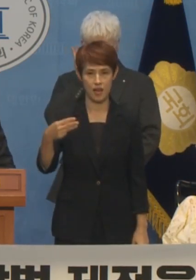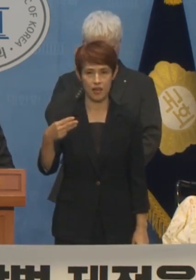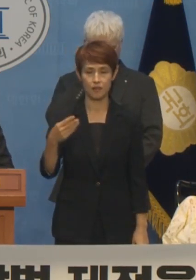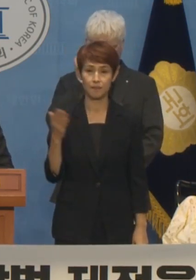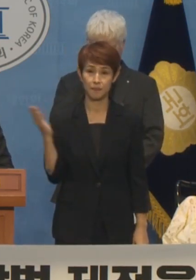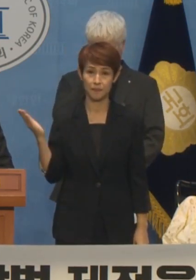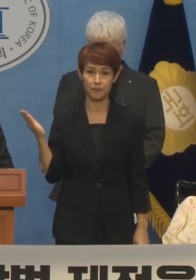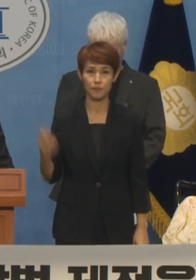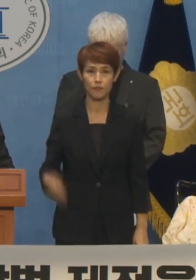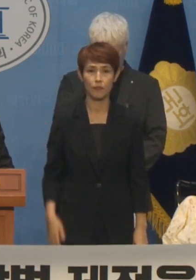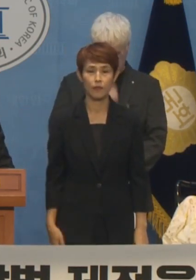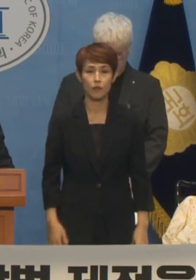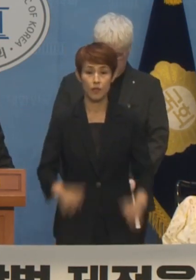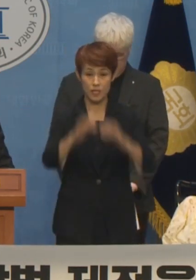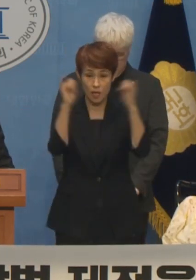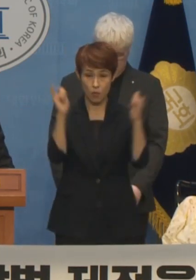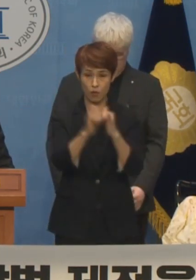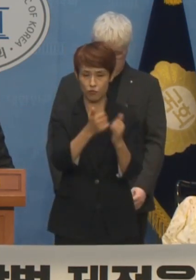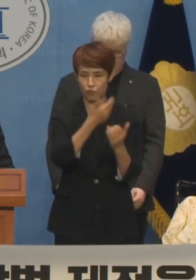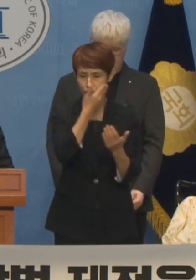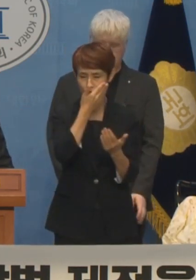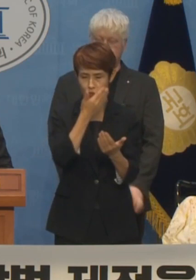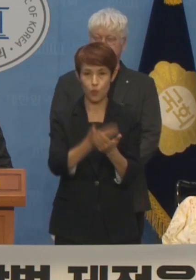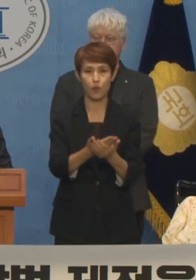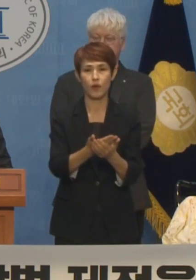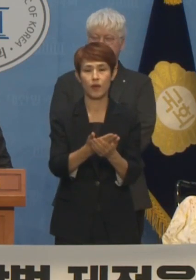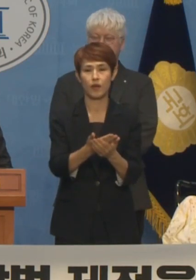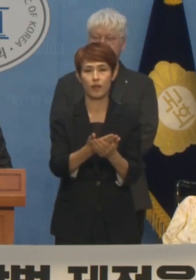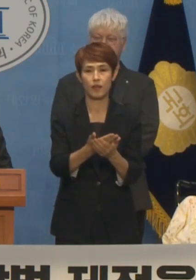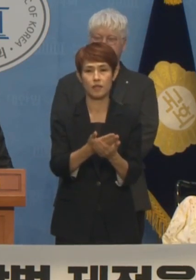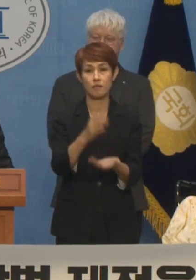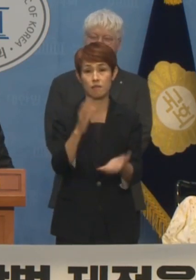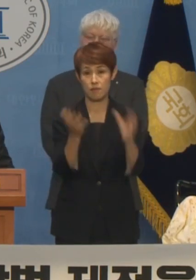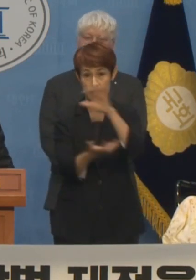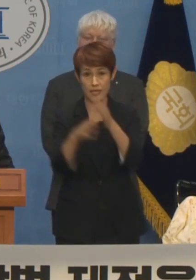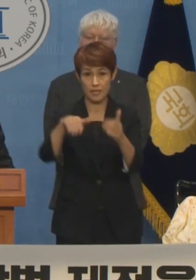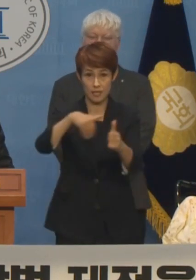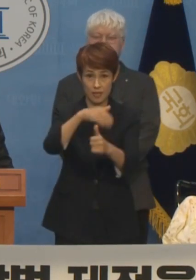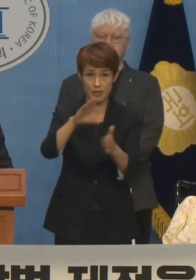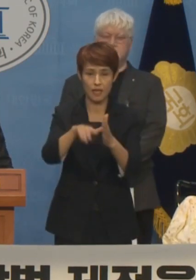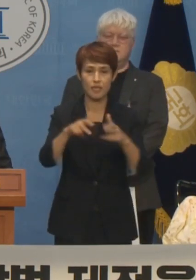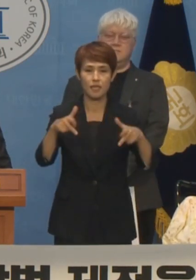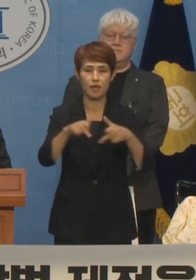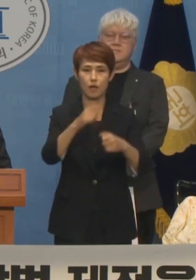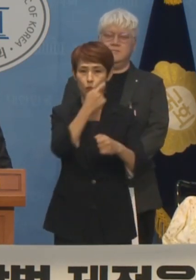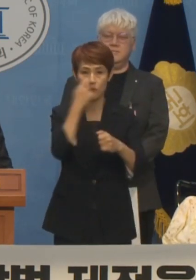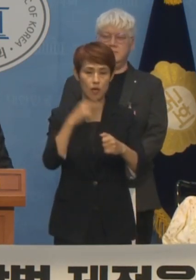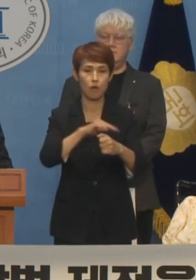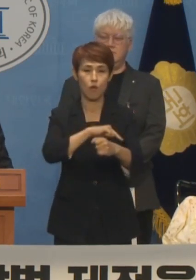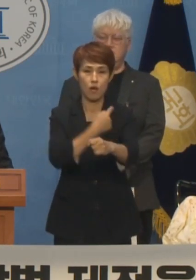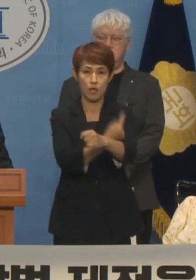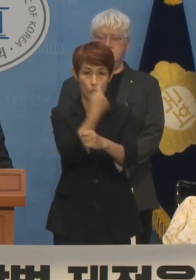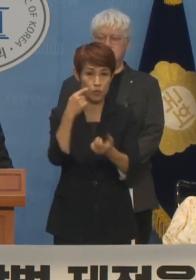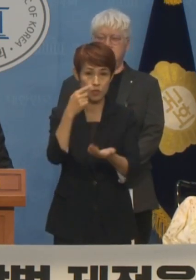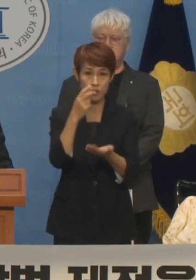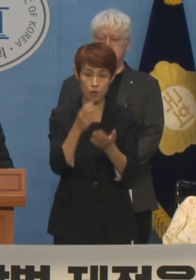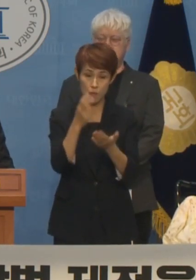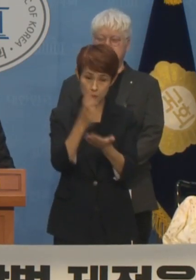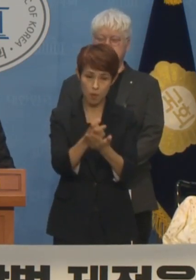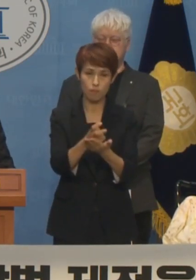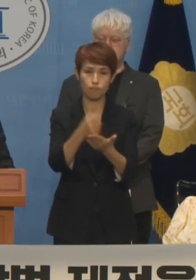사회의 중요한 전환점이 될 장애인 권리보장법 제정 필요성에 대해 말씀드리고자 합니다.